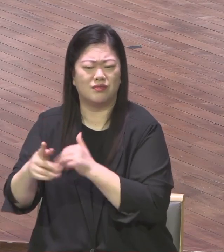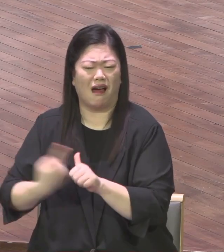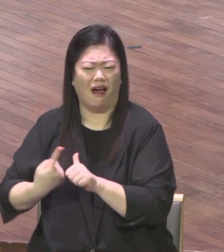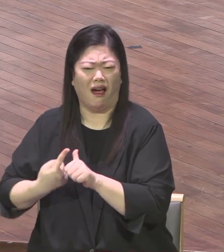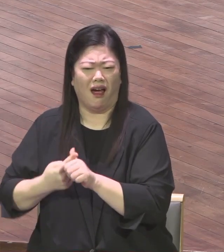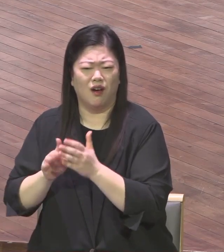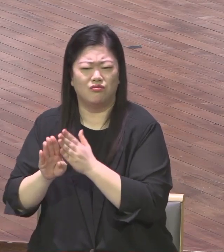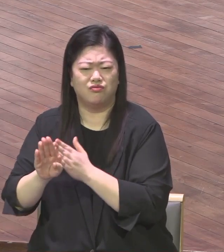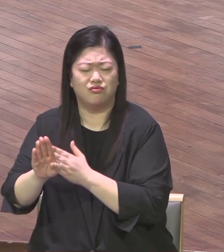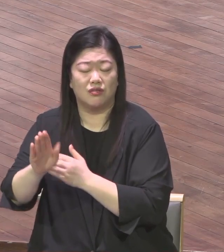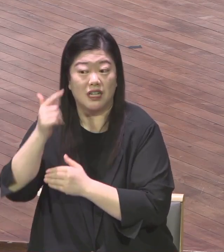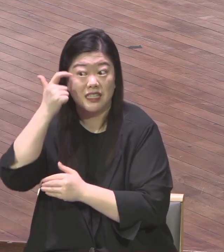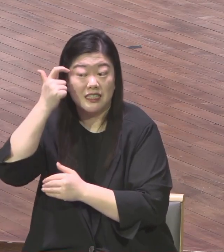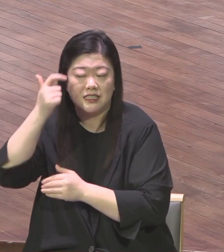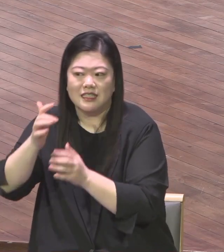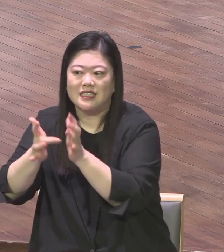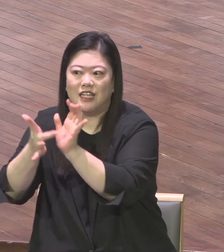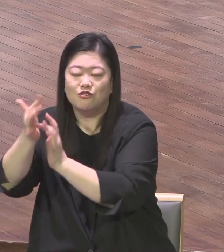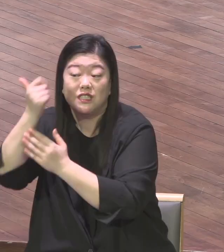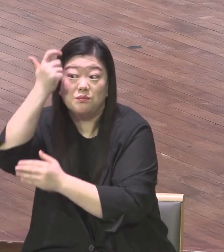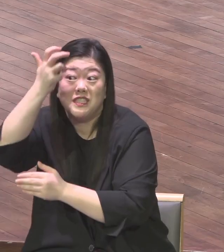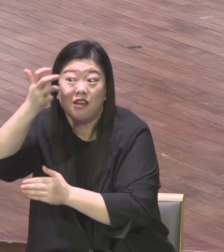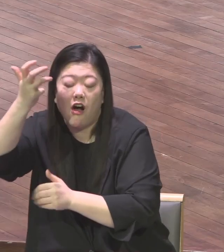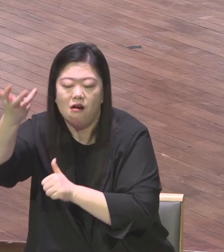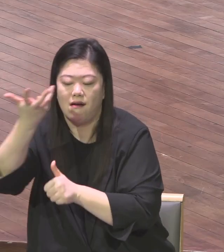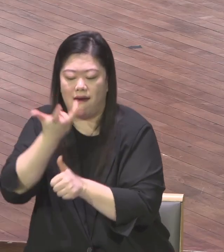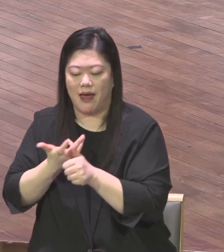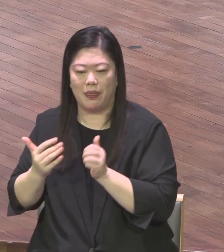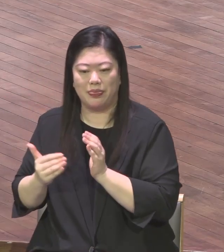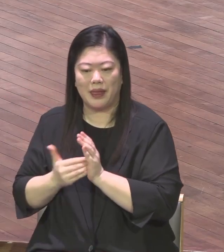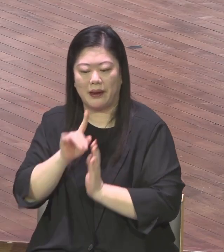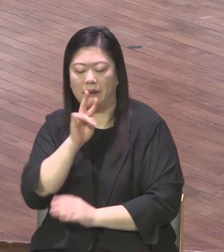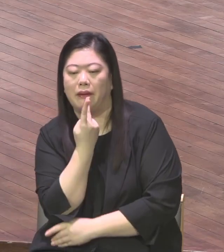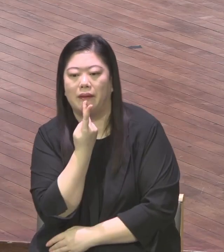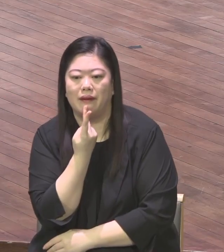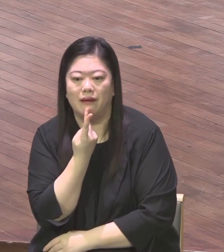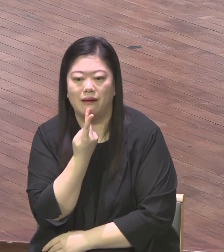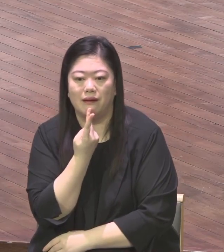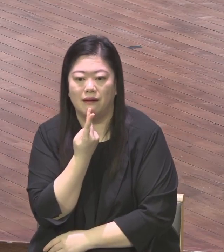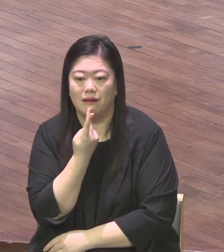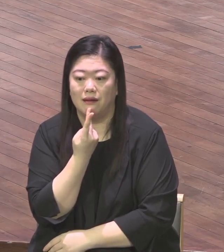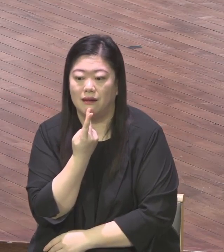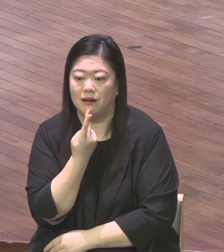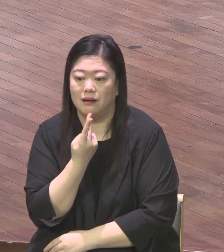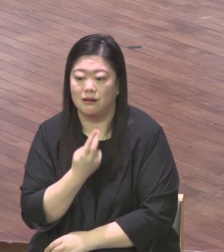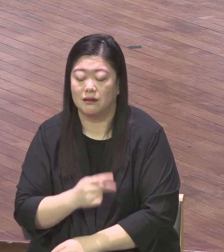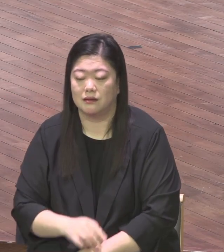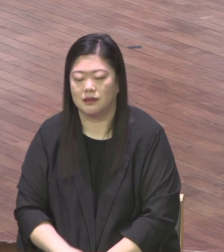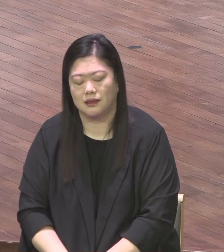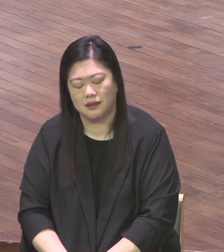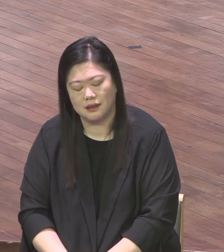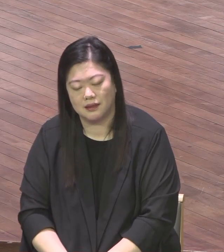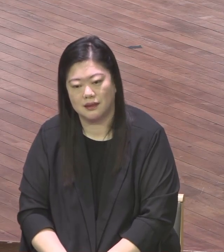미혹하죠. 엄청나게 확산됩니다. 이 이단 두 개는 전 세계적으로.